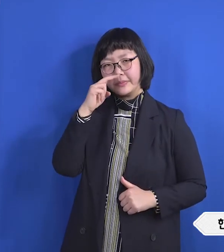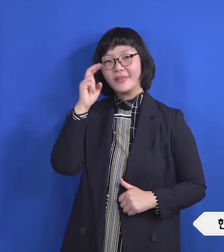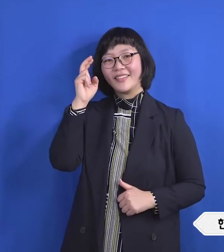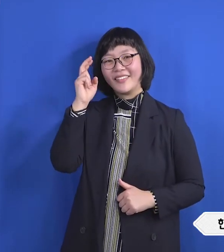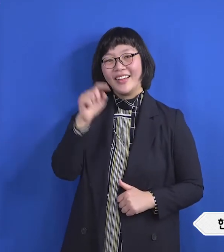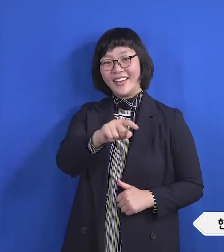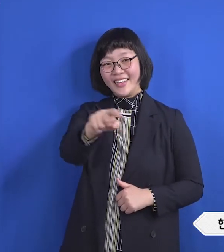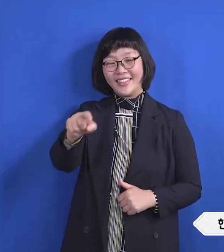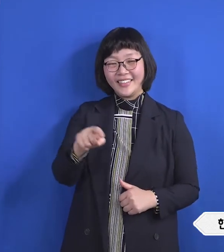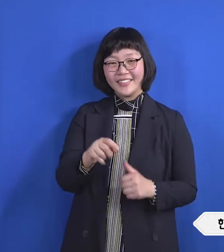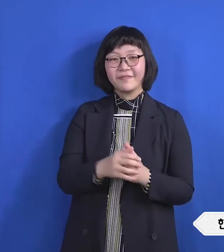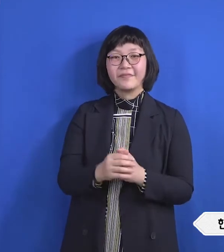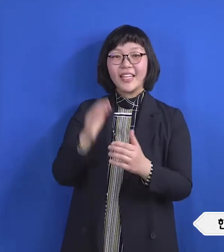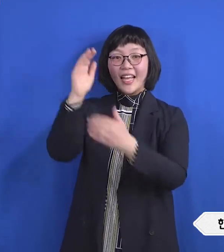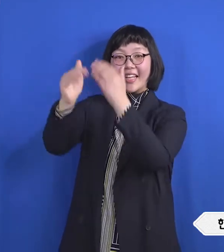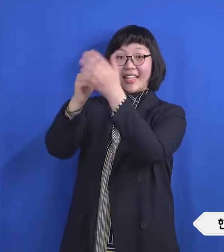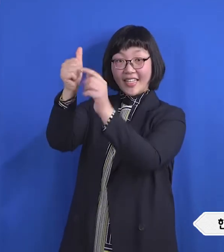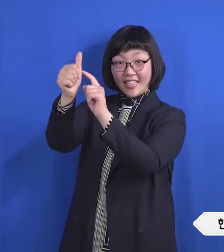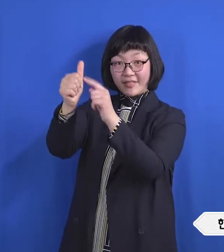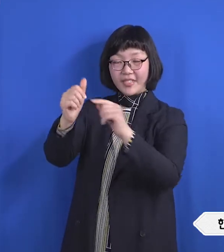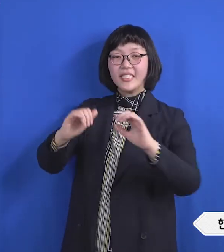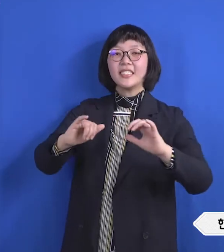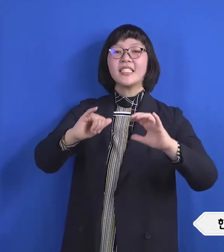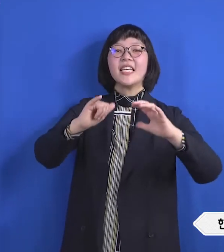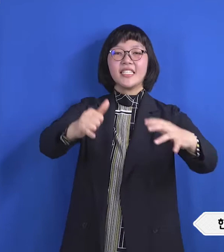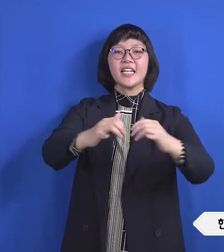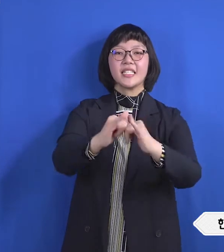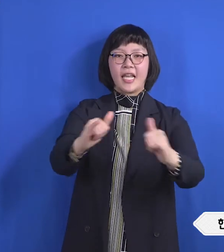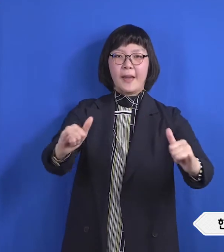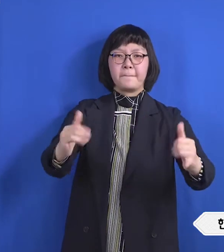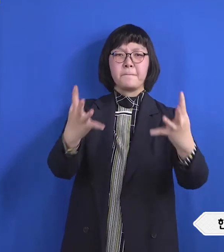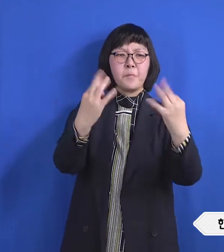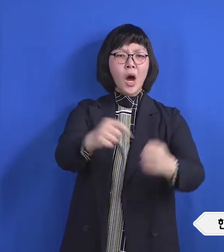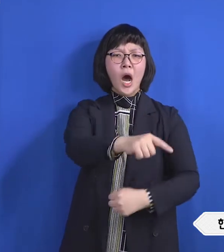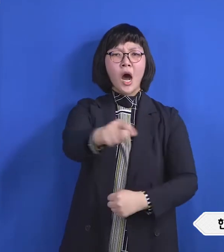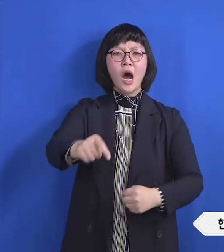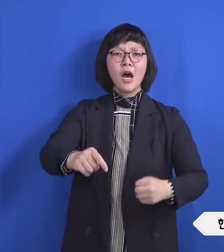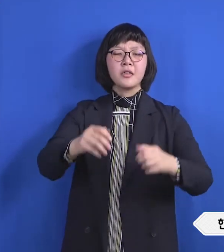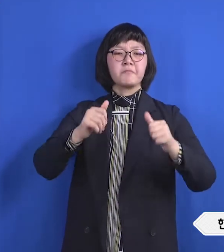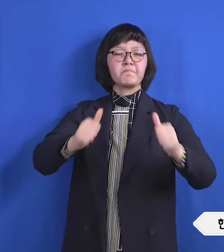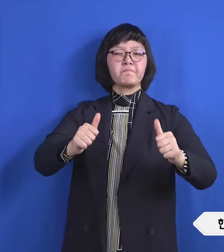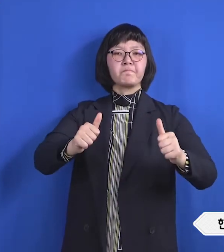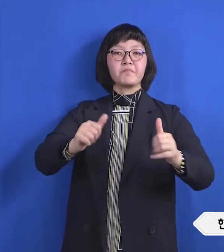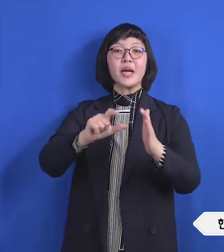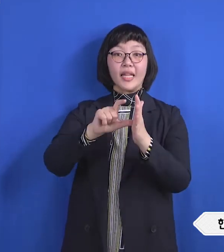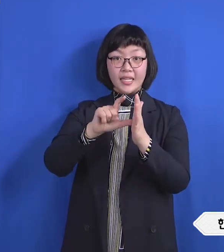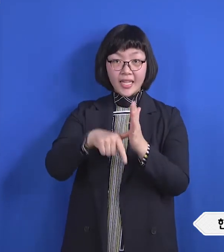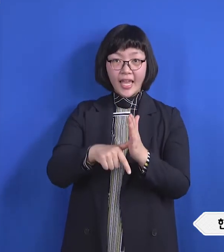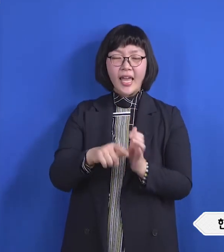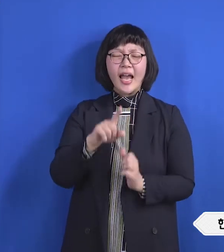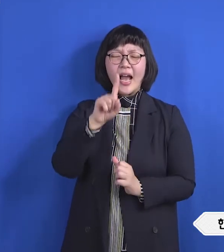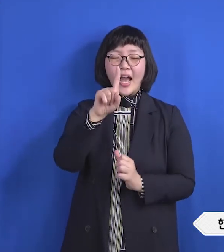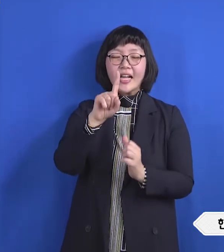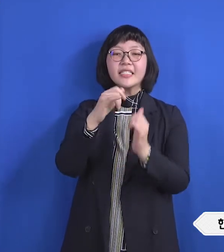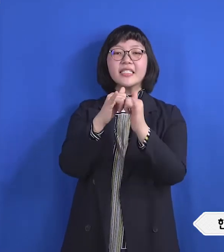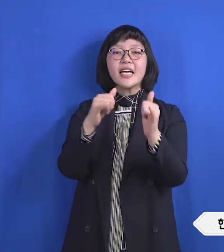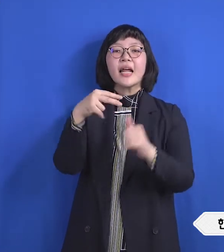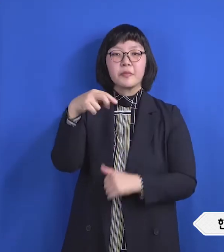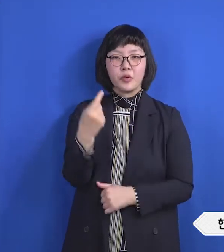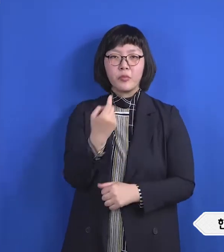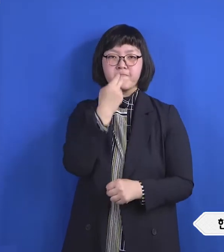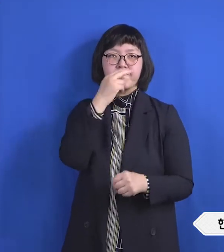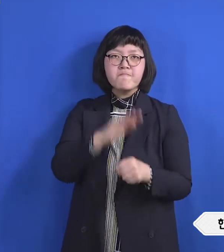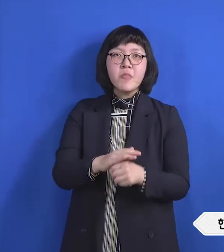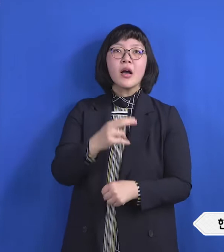하나님이 이 세상에 많고 많은 사람들을 심판을 하시는데 그 중에 어느 한 사람도 억울한 것이